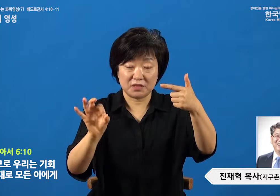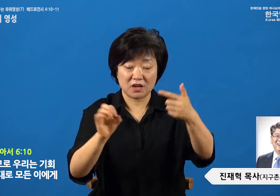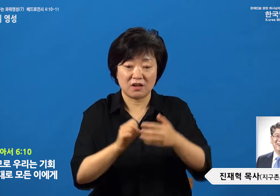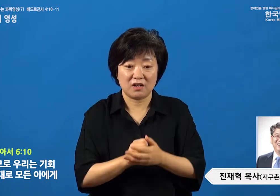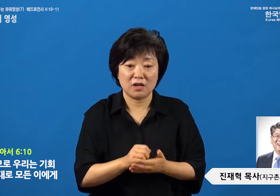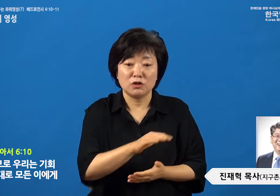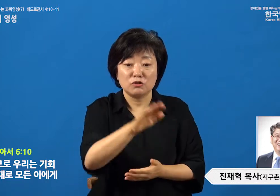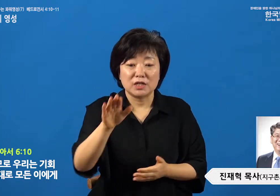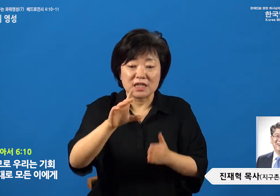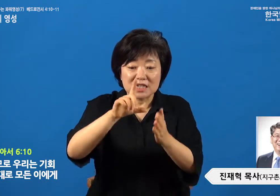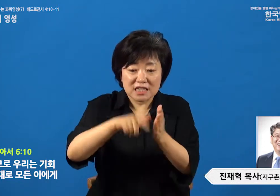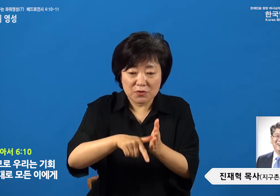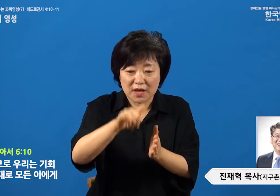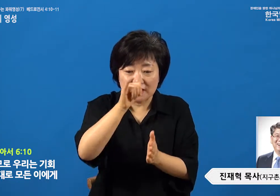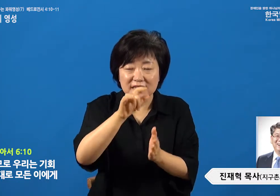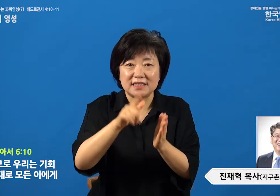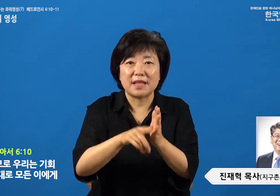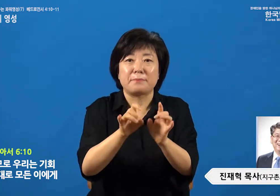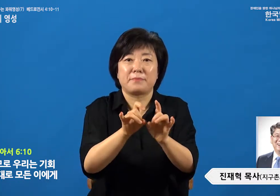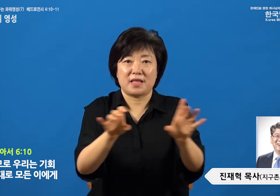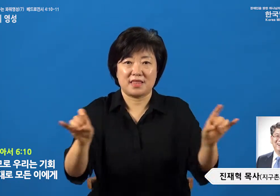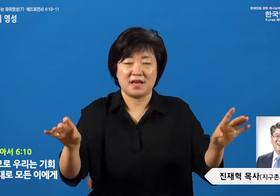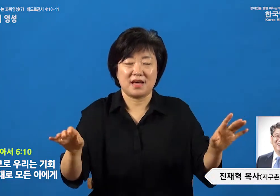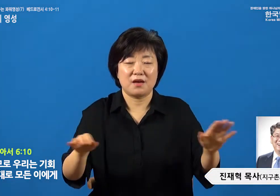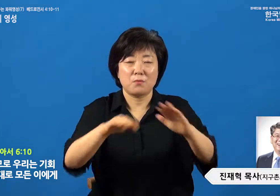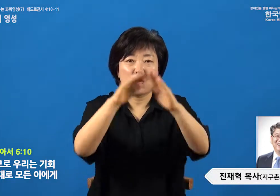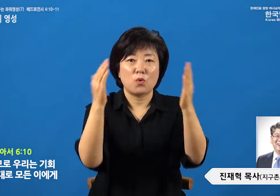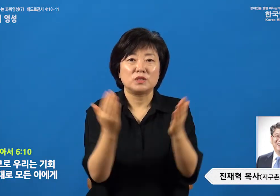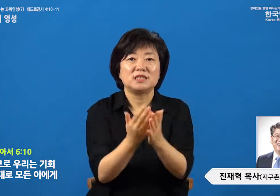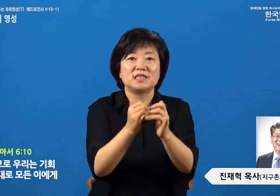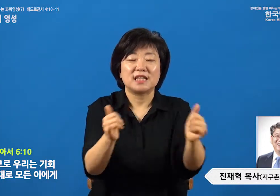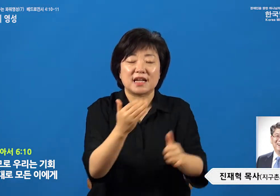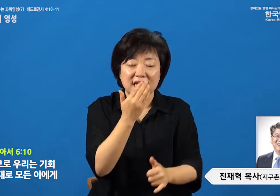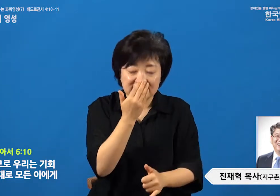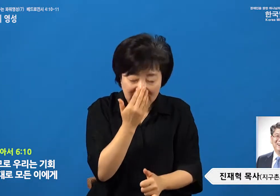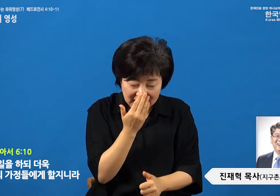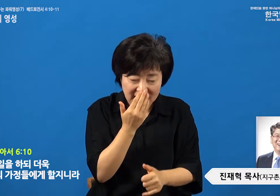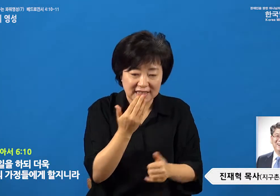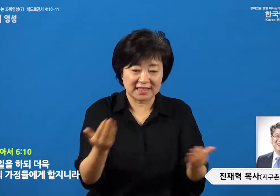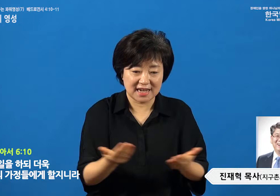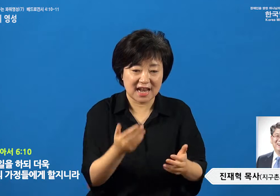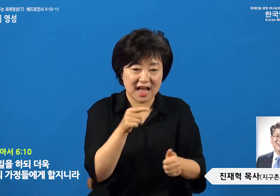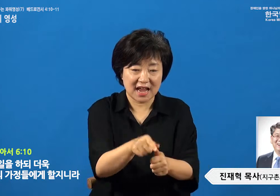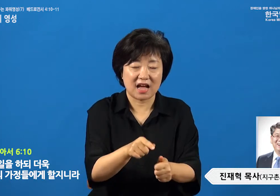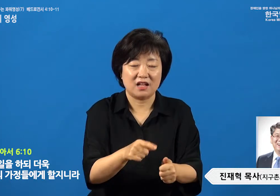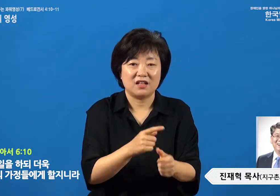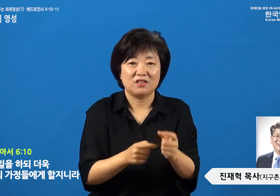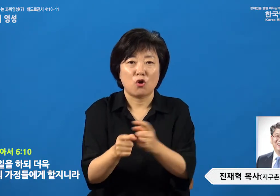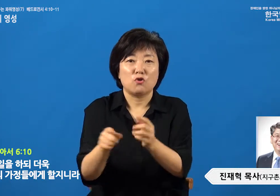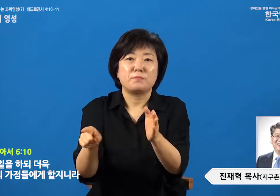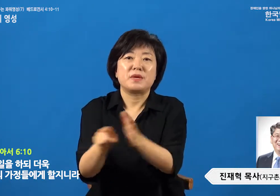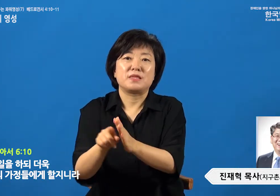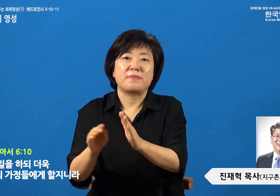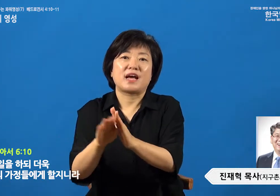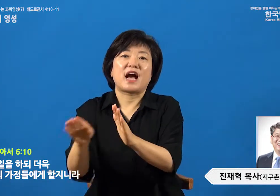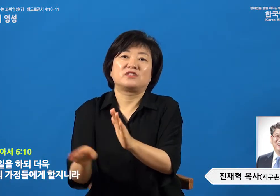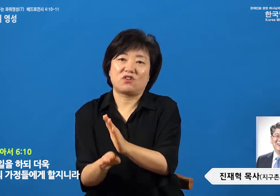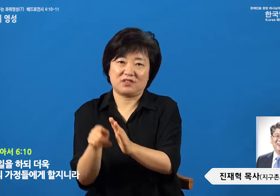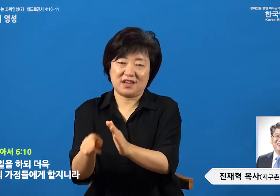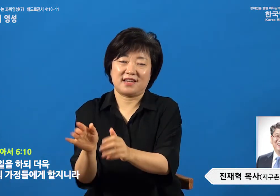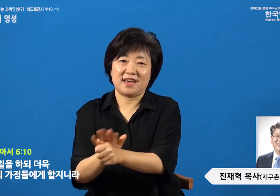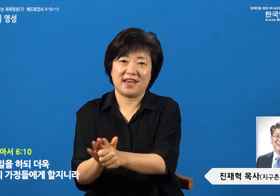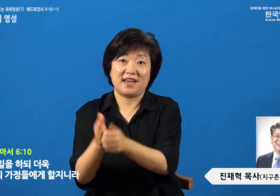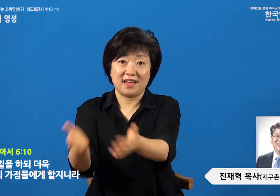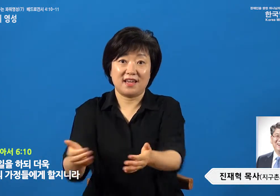말합니다. 그러므로 우리는 기회 있는 대로 모든 이에게 착한 일을 하되 더욱 믿음의 가정들에게